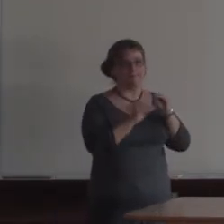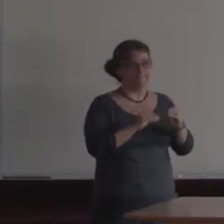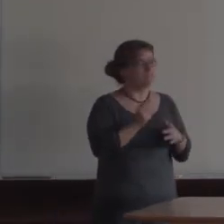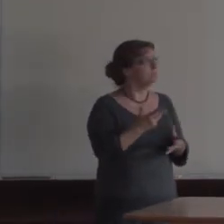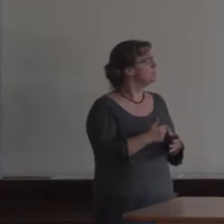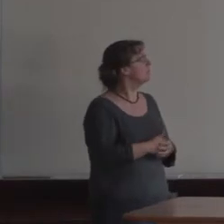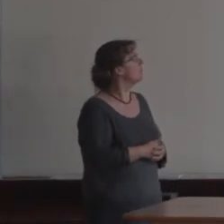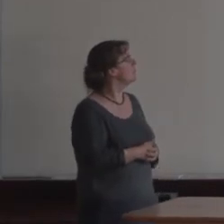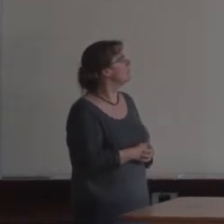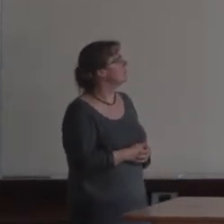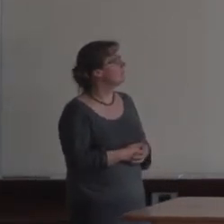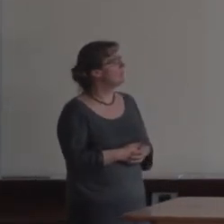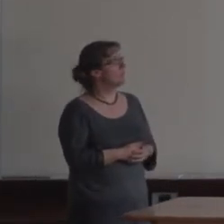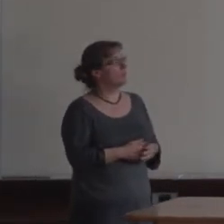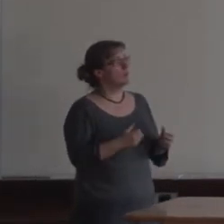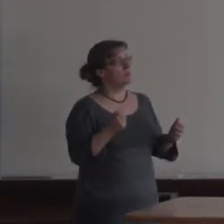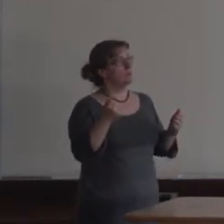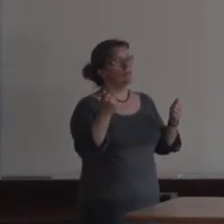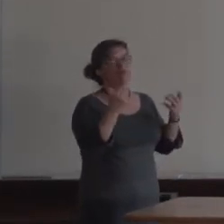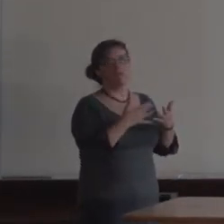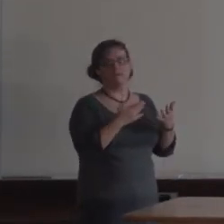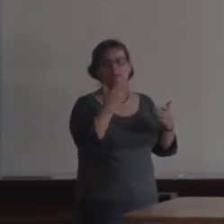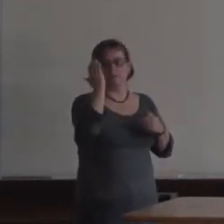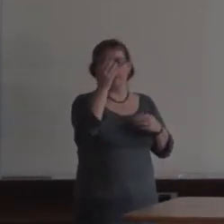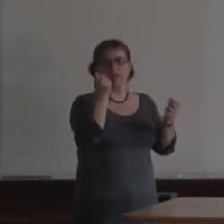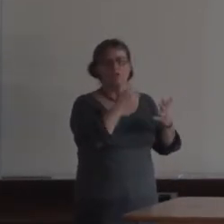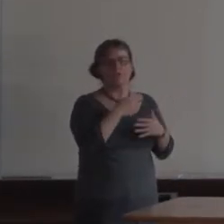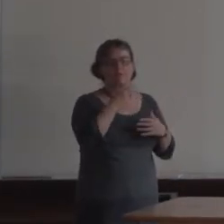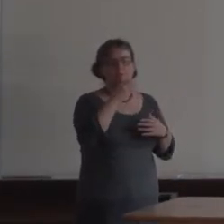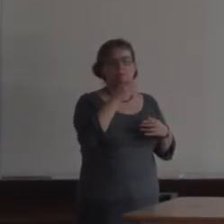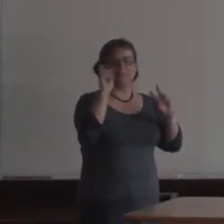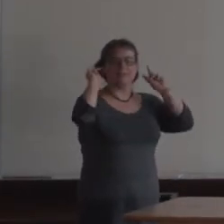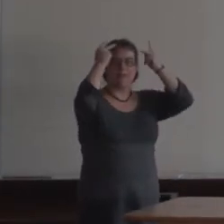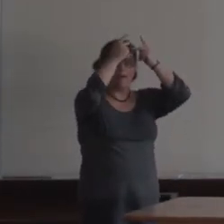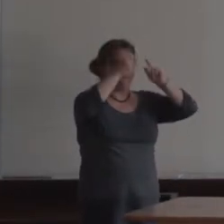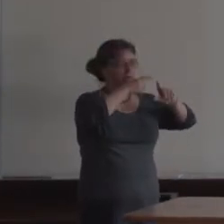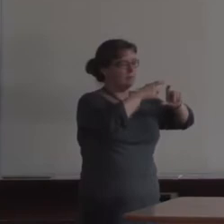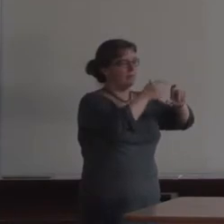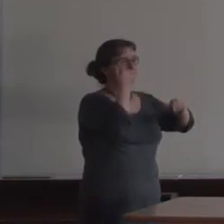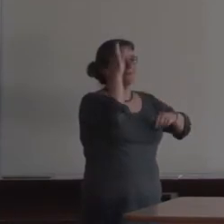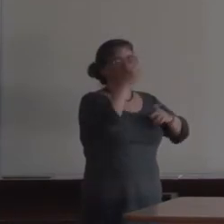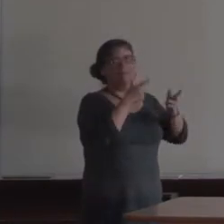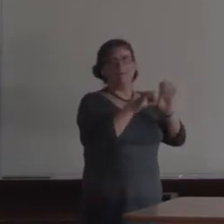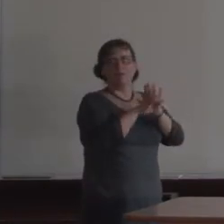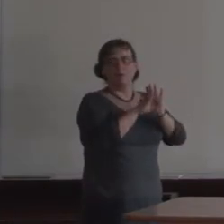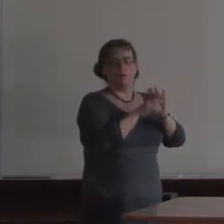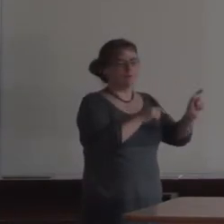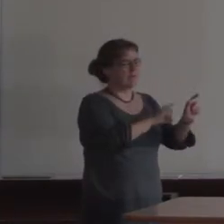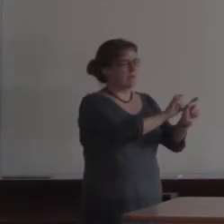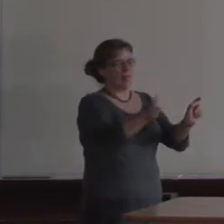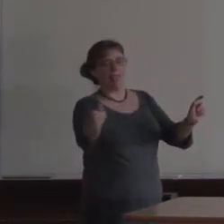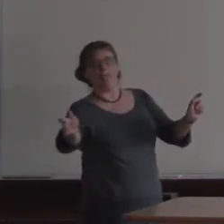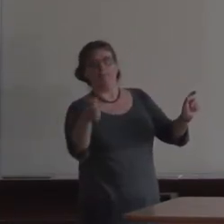Un chiffrement par décalage, c'est le chiffre de César. Vous décalez les lettres de 3 pour chiffrer le message, et vous les redécalez de 3 lettres, par exemple, dans l'autre